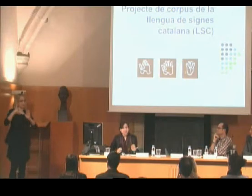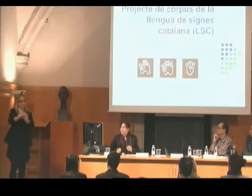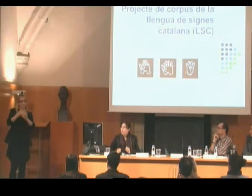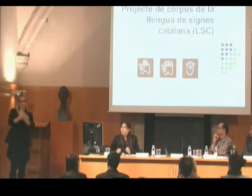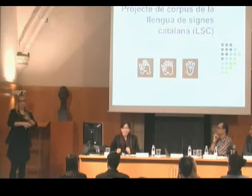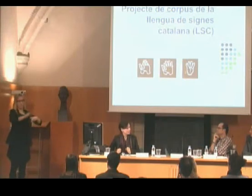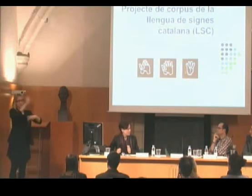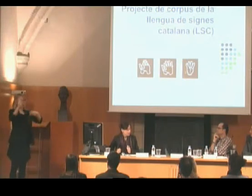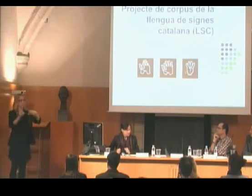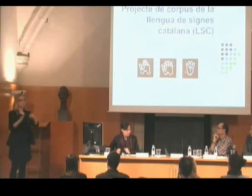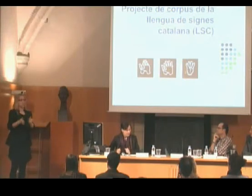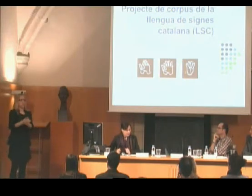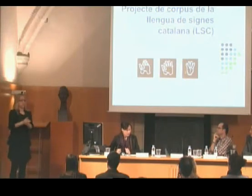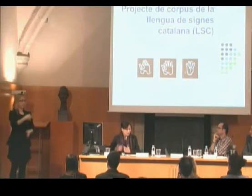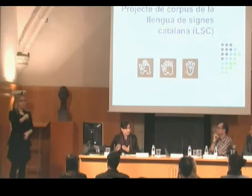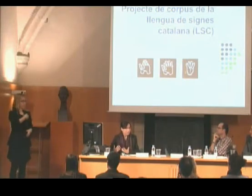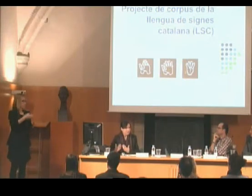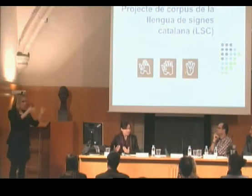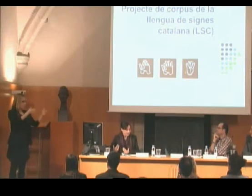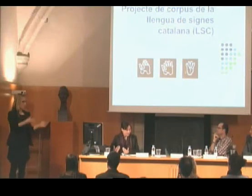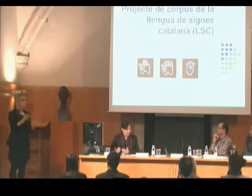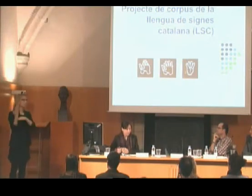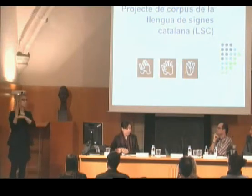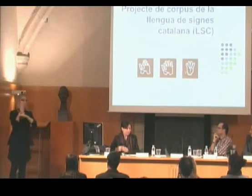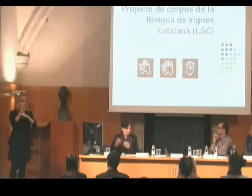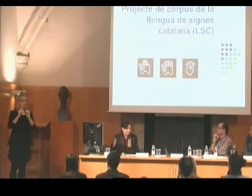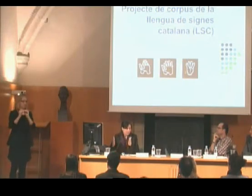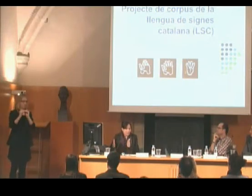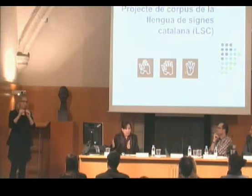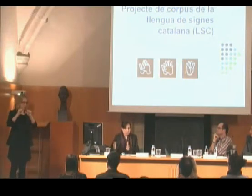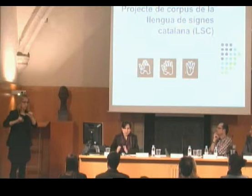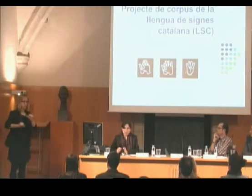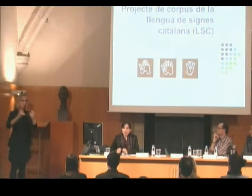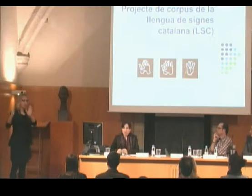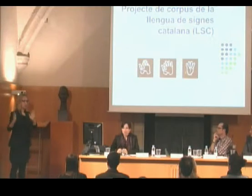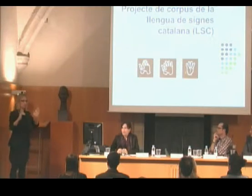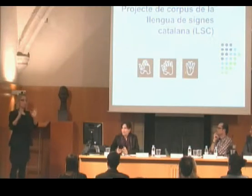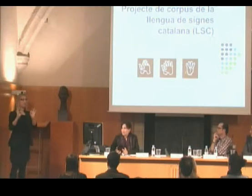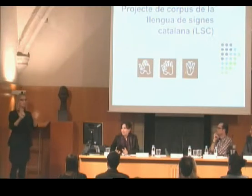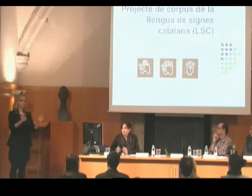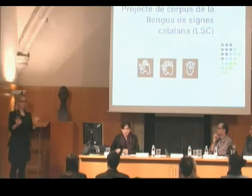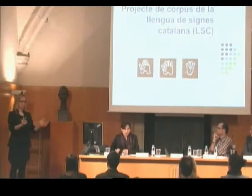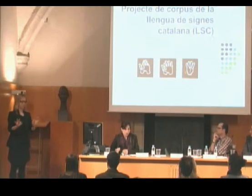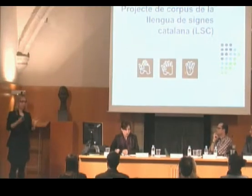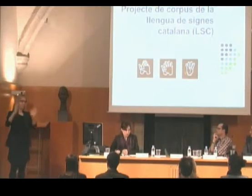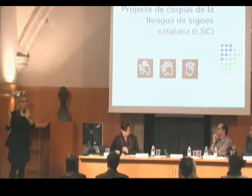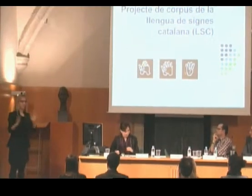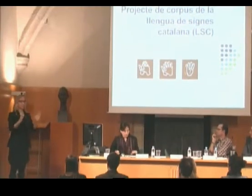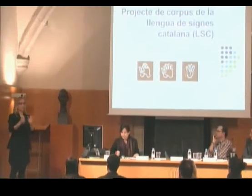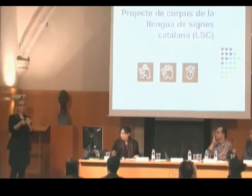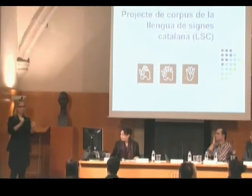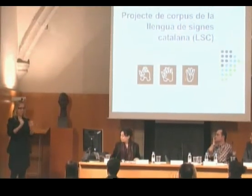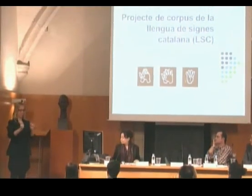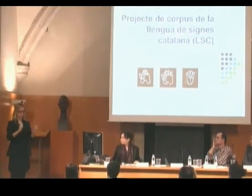tot seguit el meu company Santiago us presentarà la feina que farem en aquesta etapa preparatòria i en aquesta fase pilot.